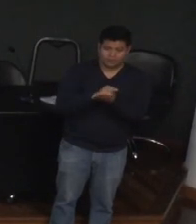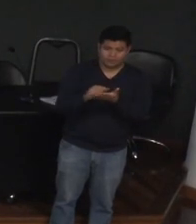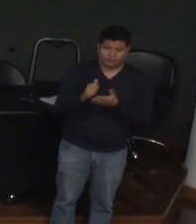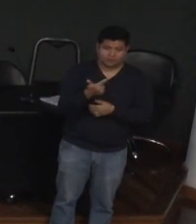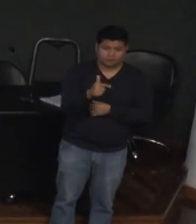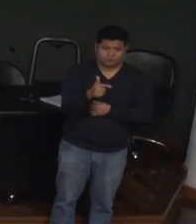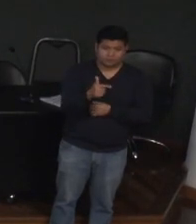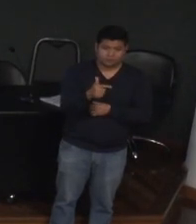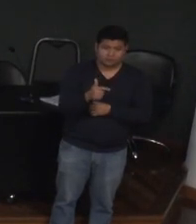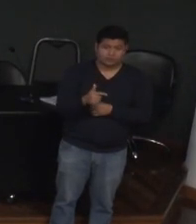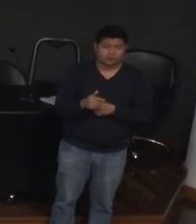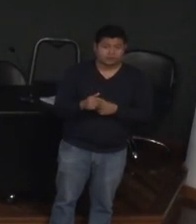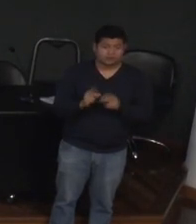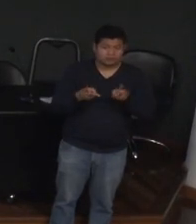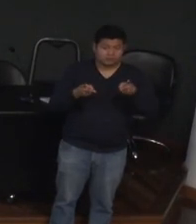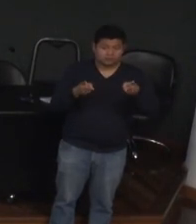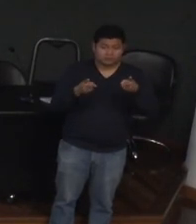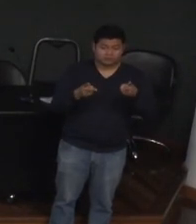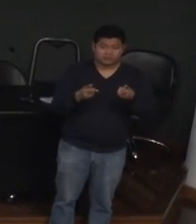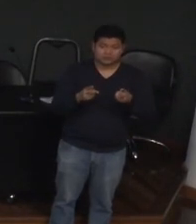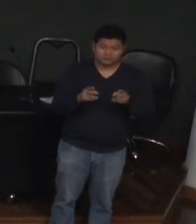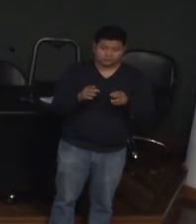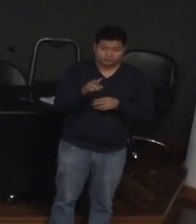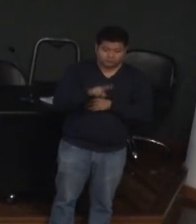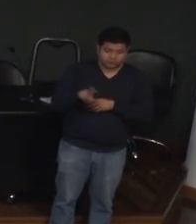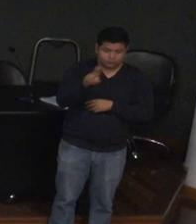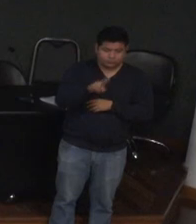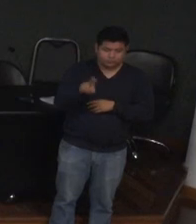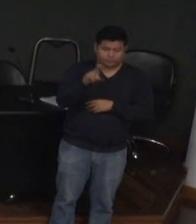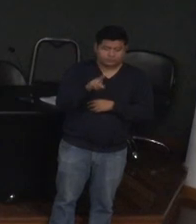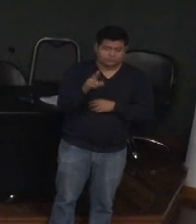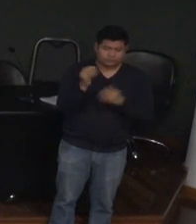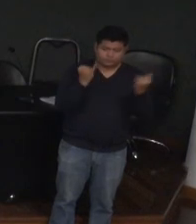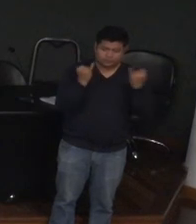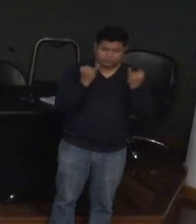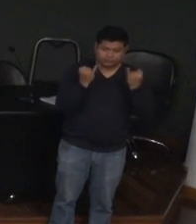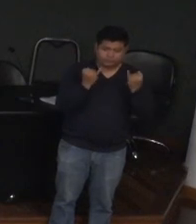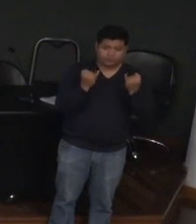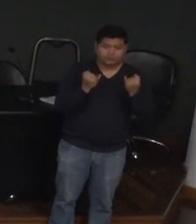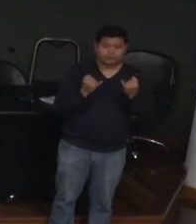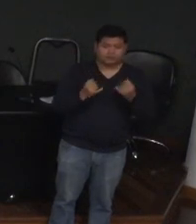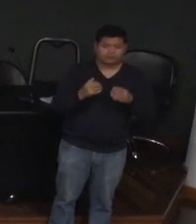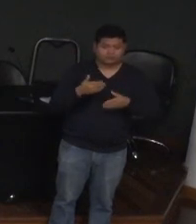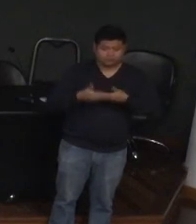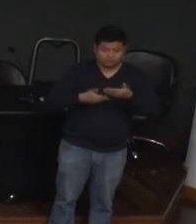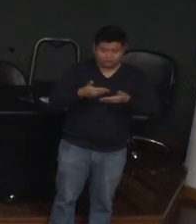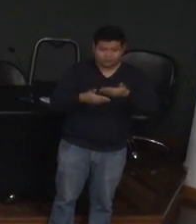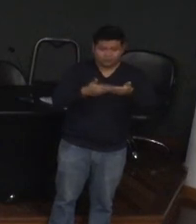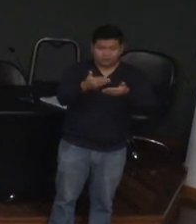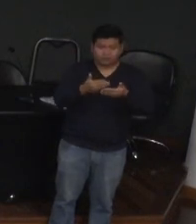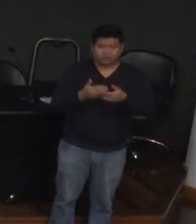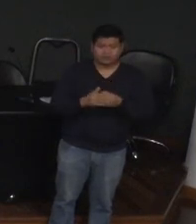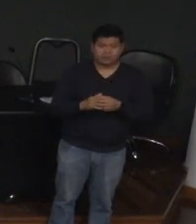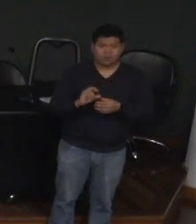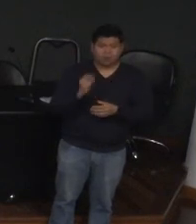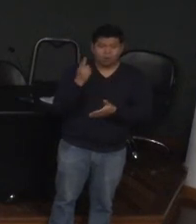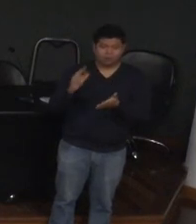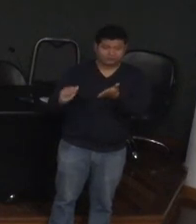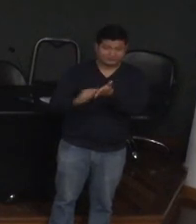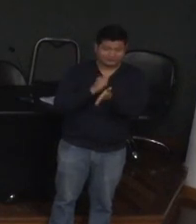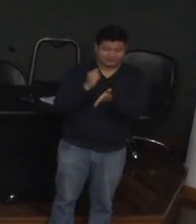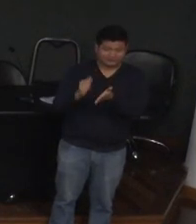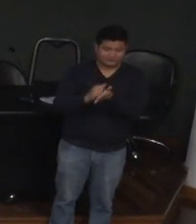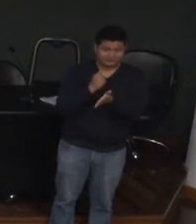Esse dado, enquanto estiver a finalidade sendo tratada, esse dado está ali tratado e o descarte ou a